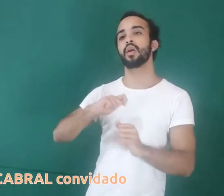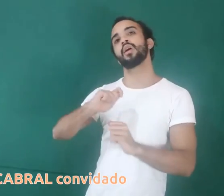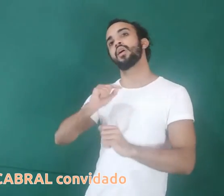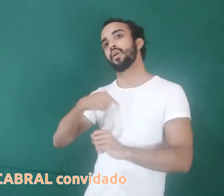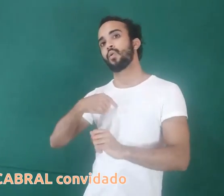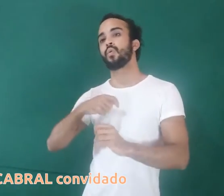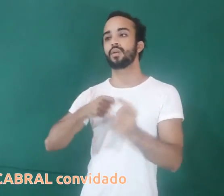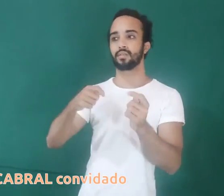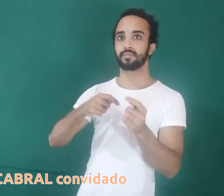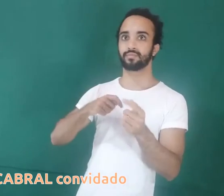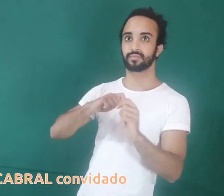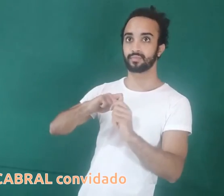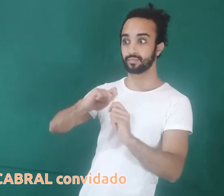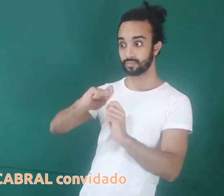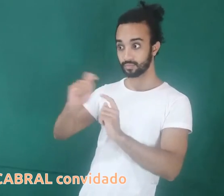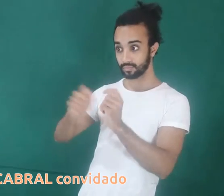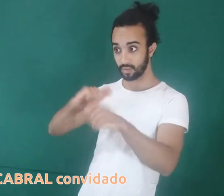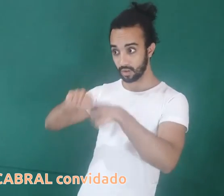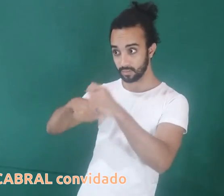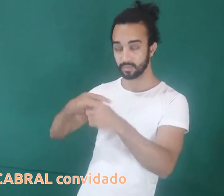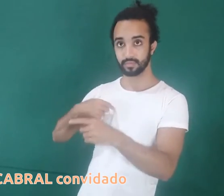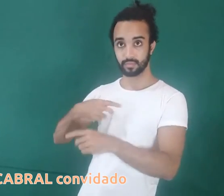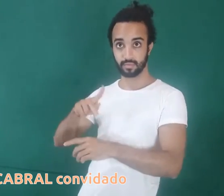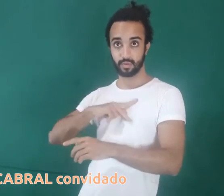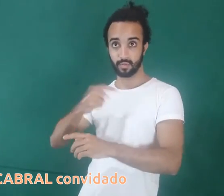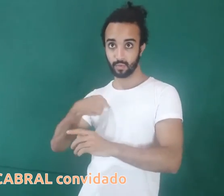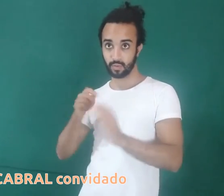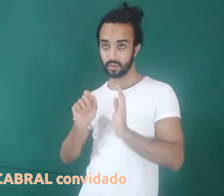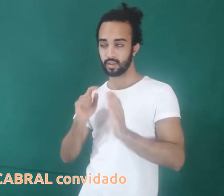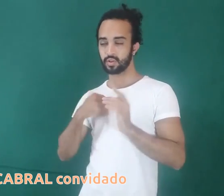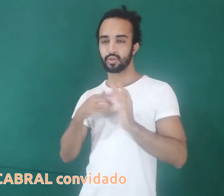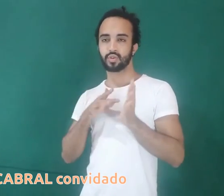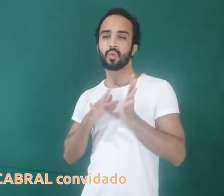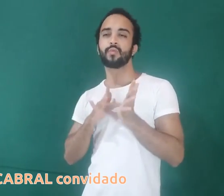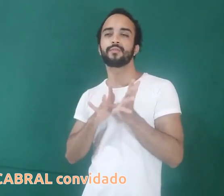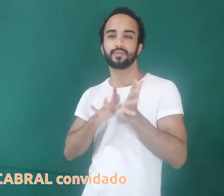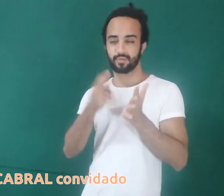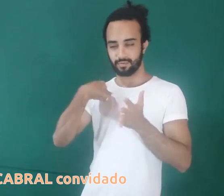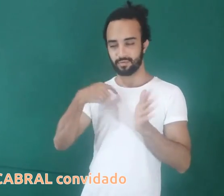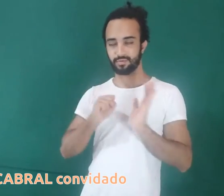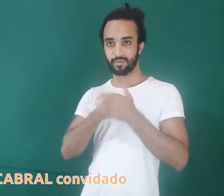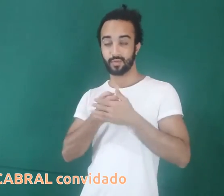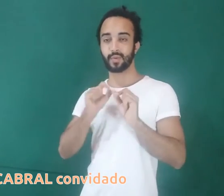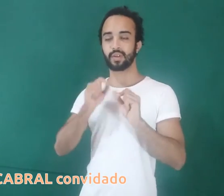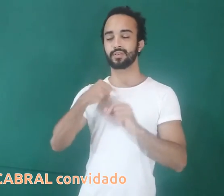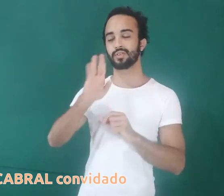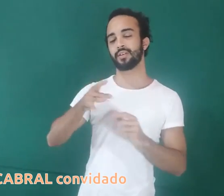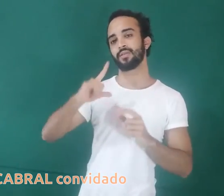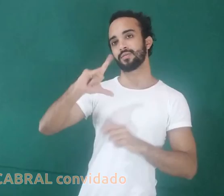anonimamente, porque eu já tive uma experiência de criar um coletivo de Instagram que era para ser